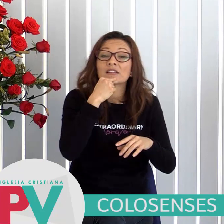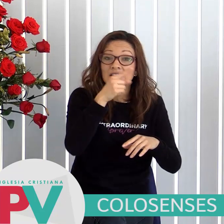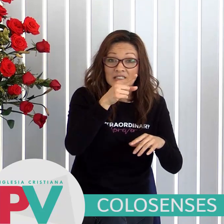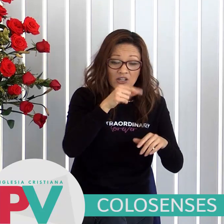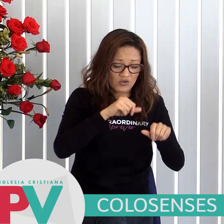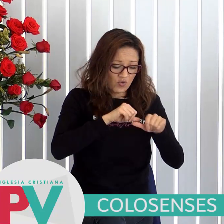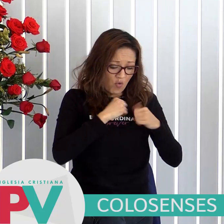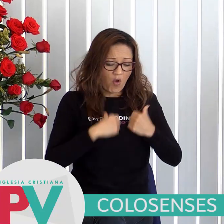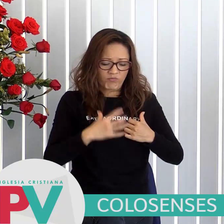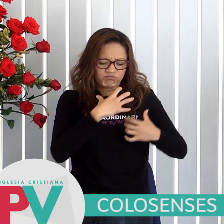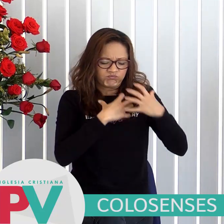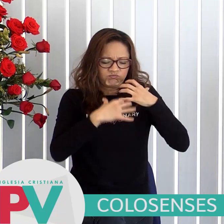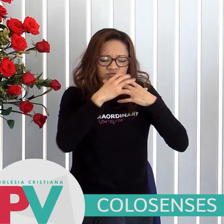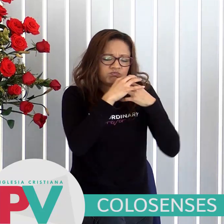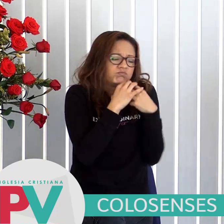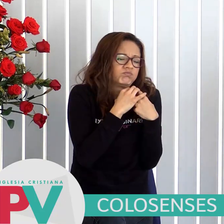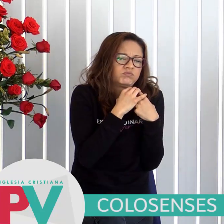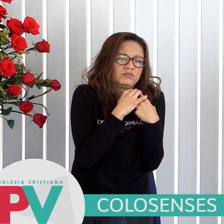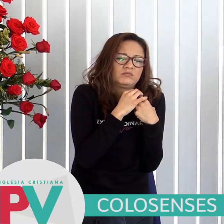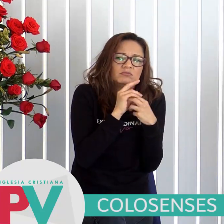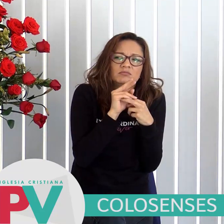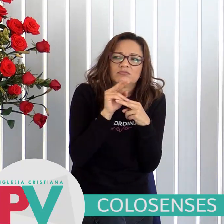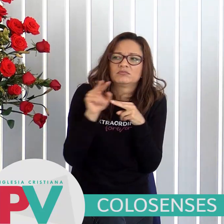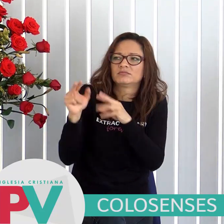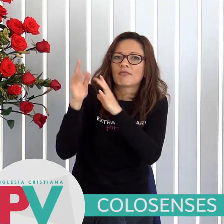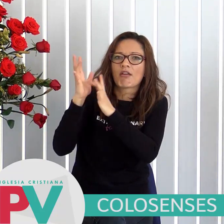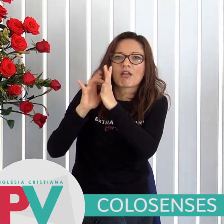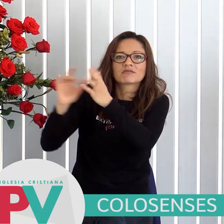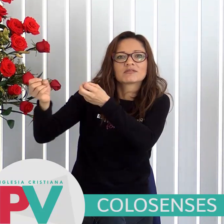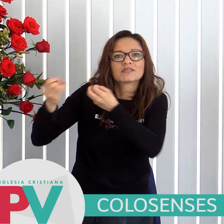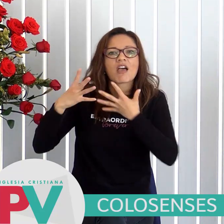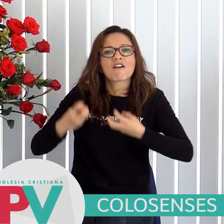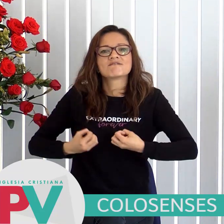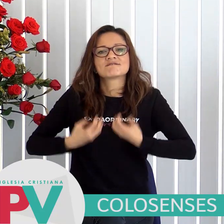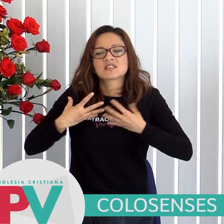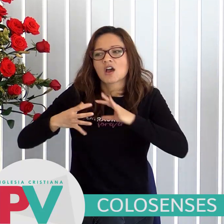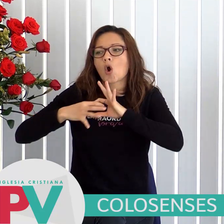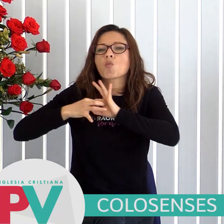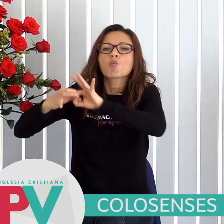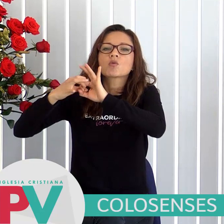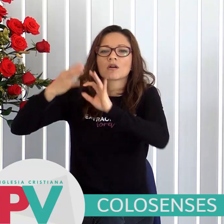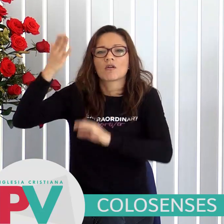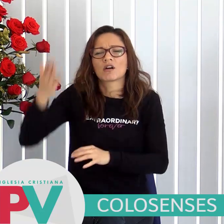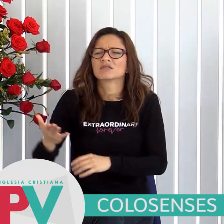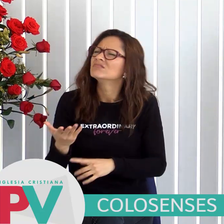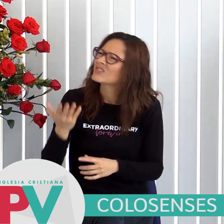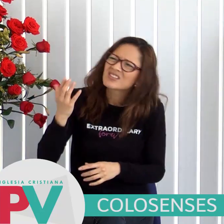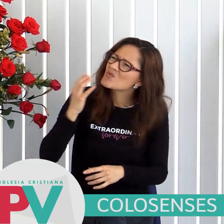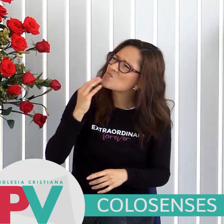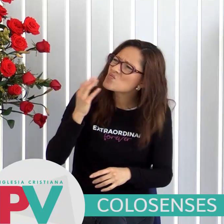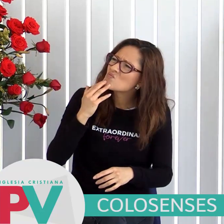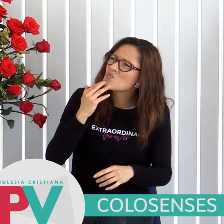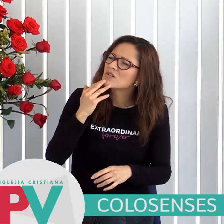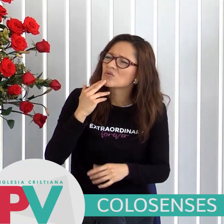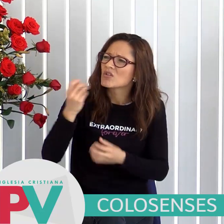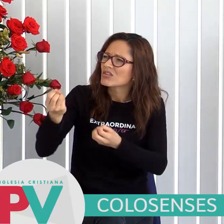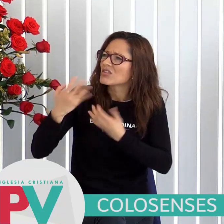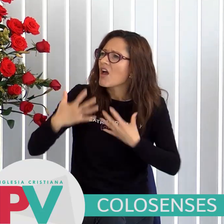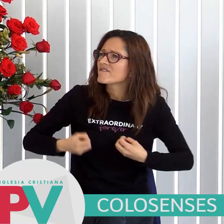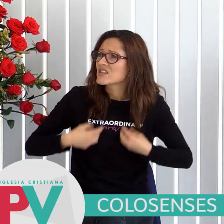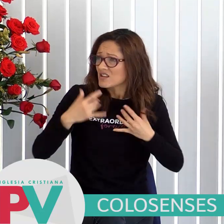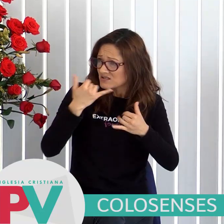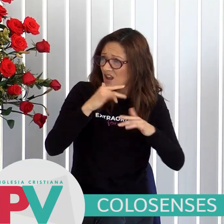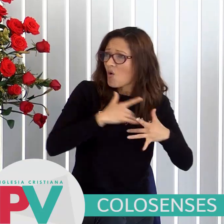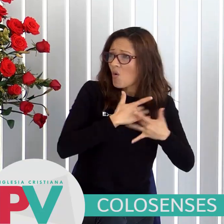vuestra carne os dio vida juntamente con él. ¿Cuándo nos dio vida? Cuando usted estaba ya limpio y su corazón